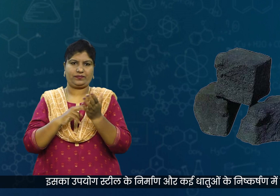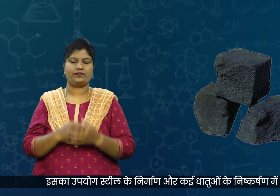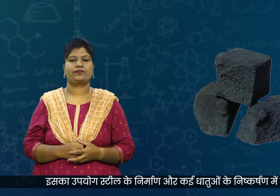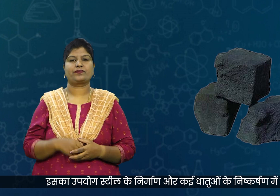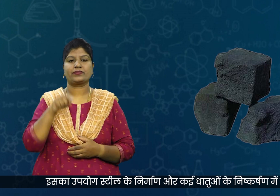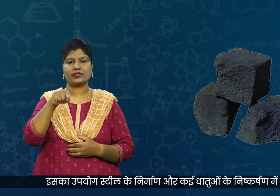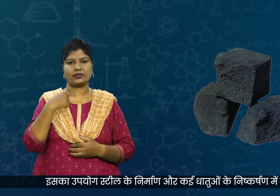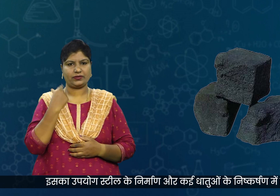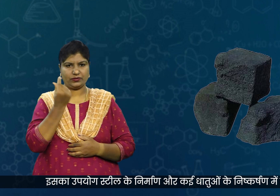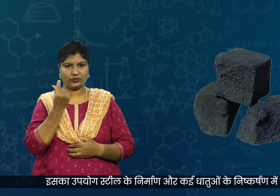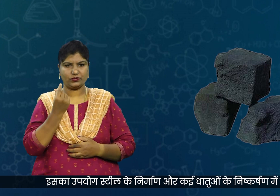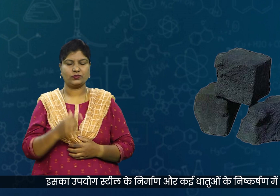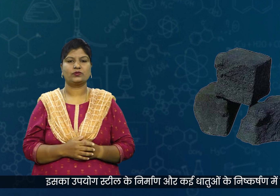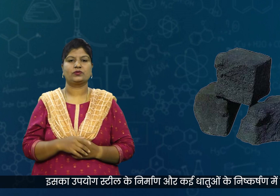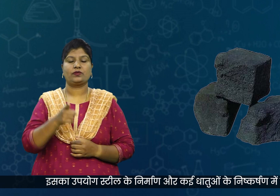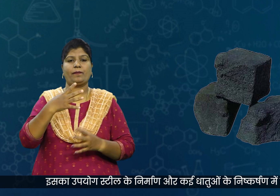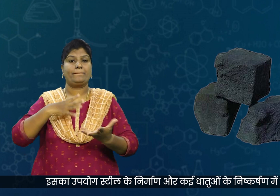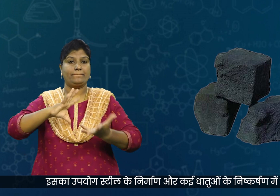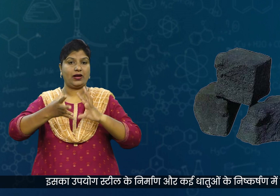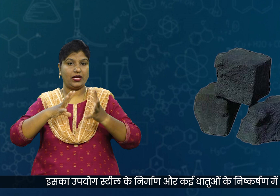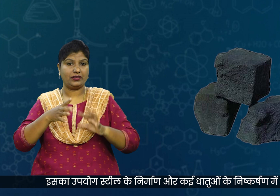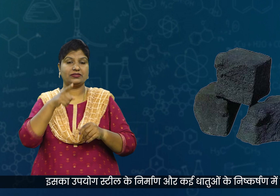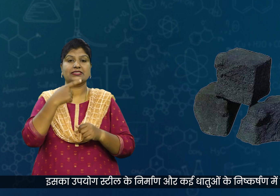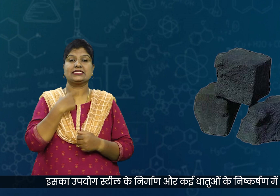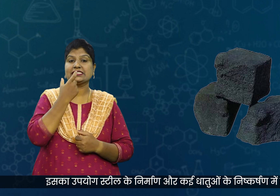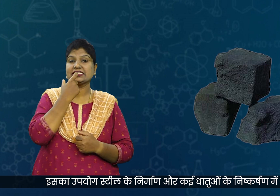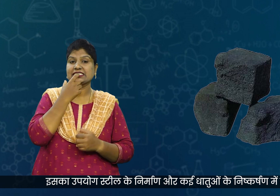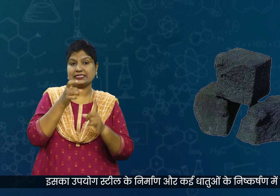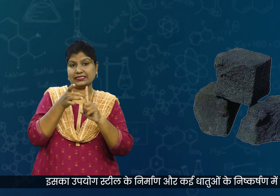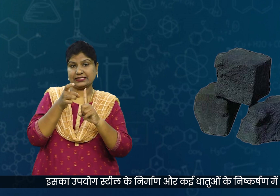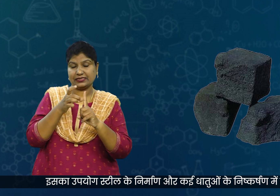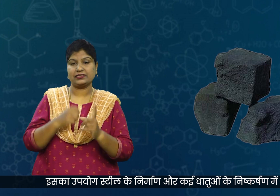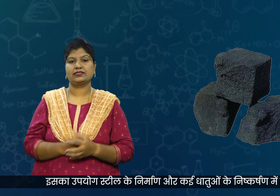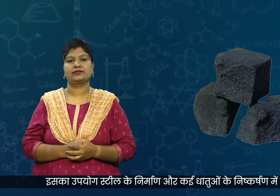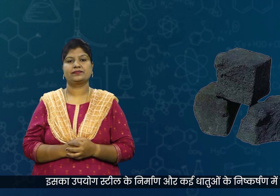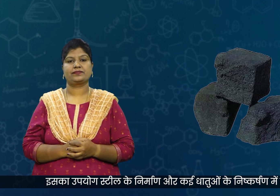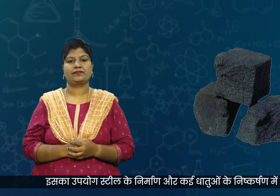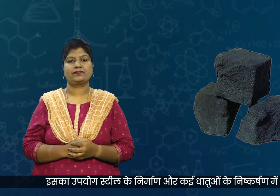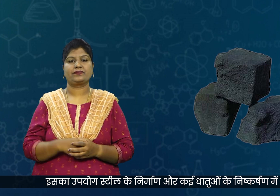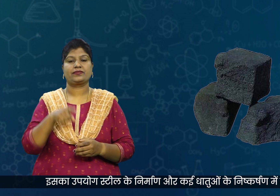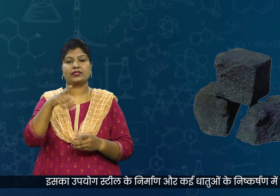इसका उपयोग स्टील के निर्माण और कई धातुओं के निष्कर्षण में किया जाता है।